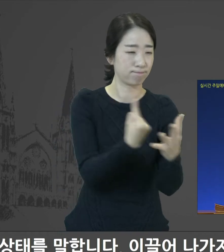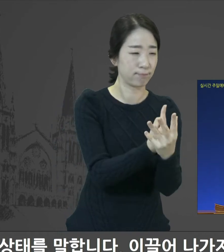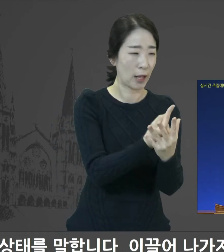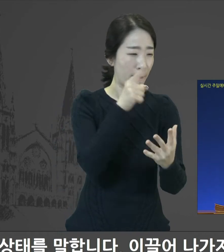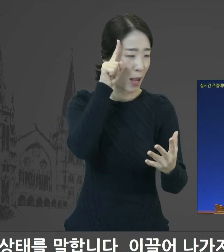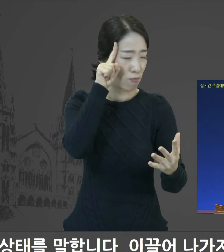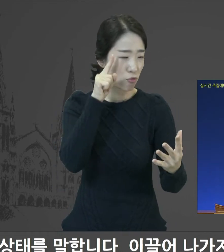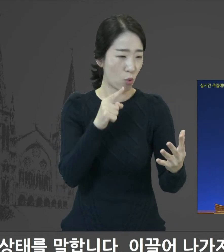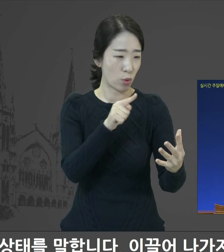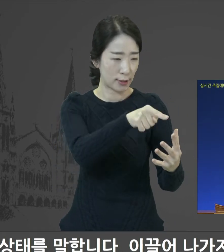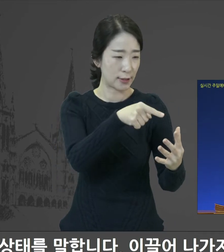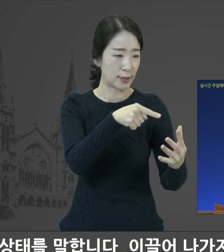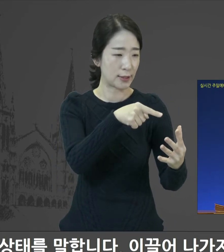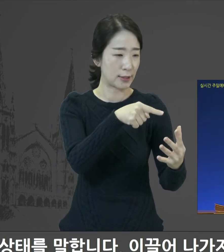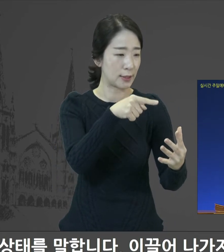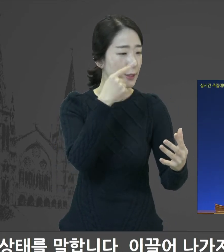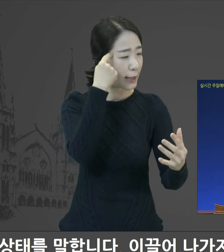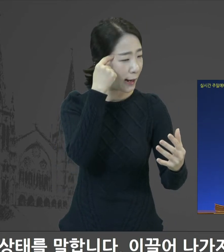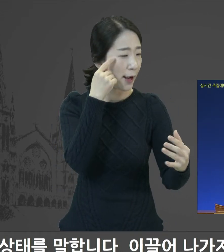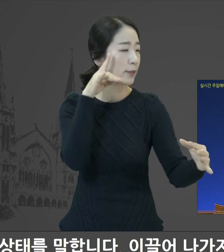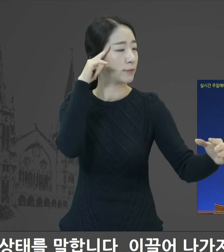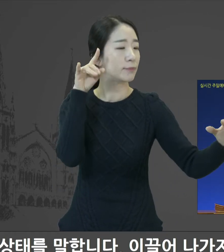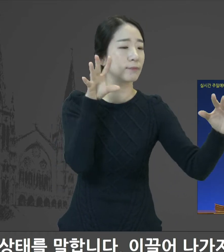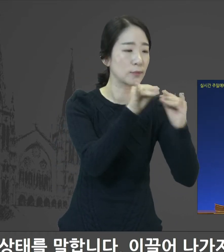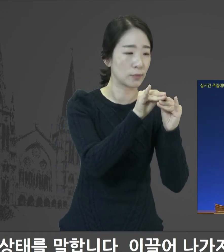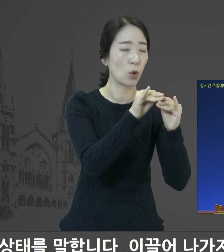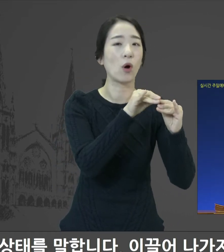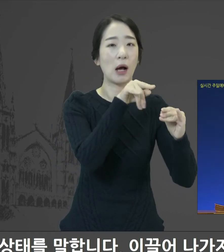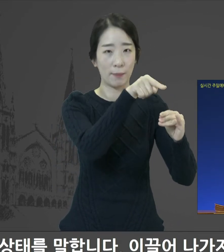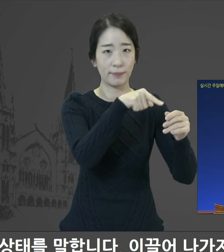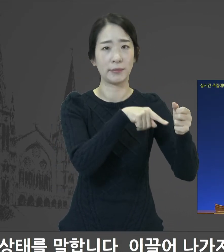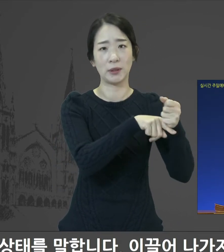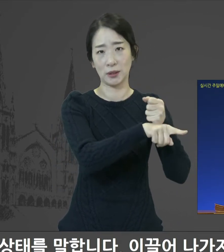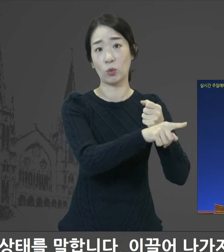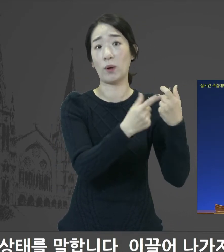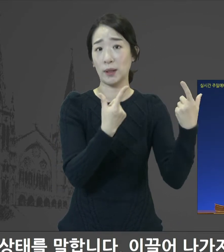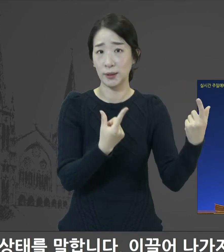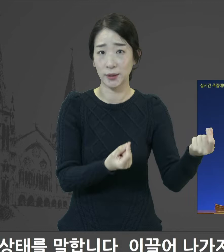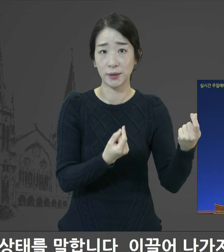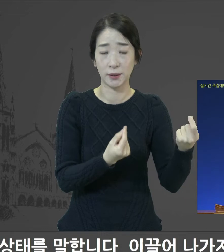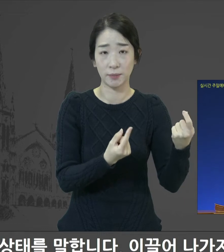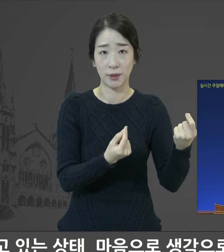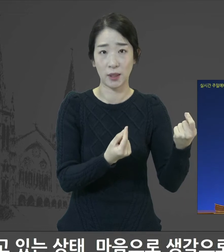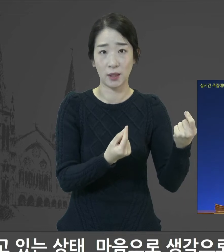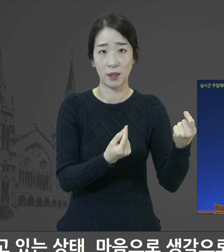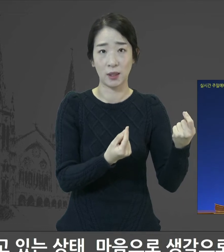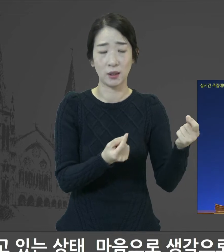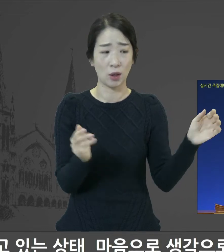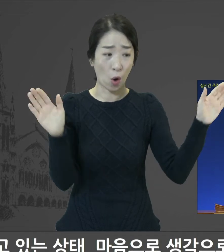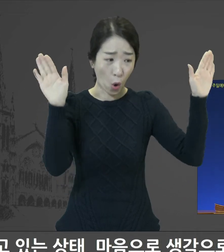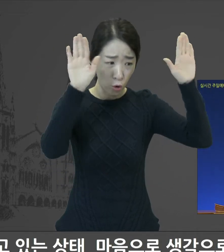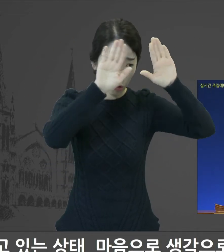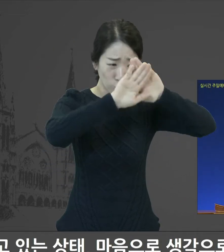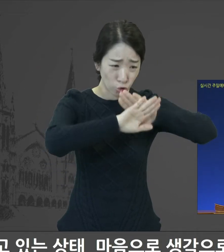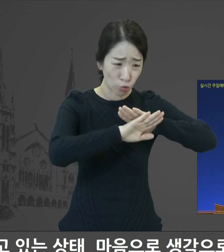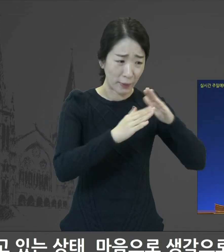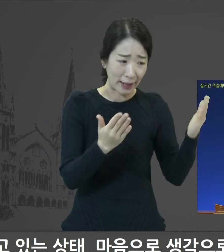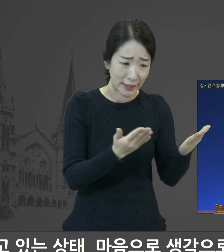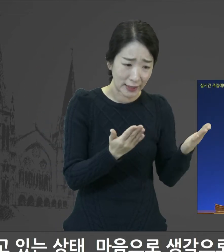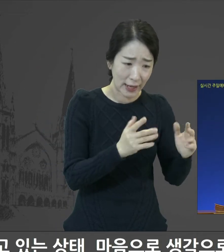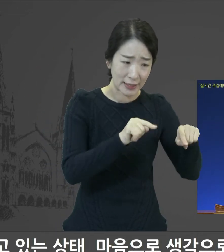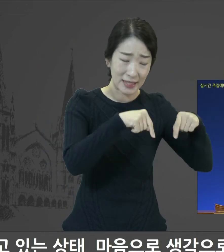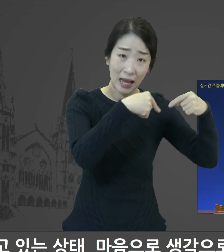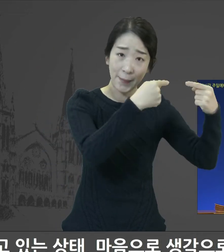100% 그것을 이제 공유하고 있는 그런 상태를 참여하다. 그러니까 어둠의 일에